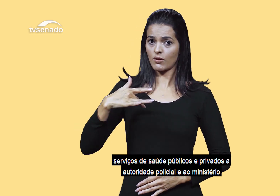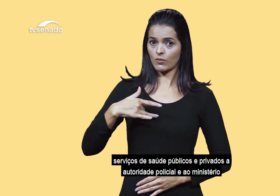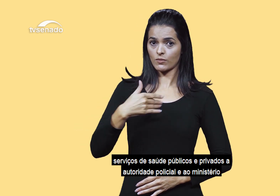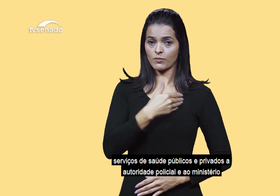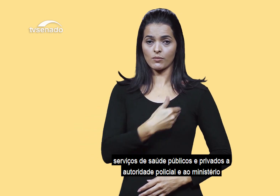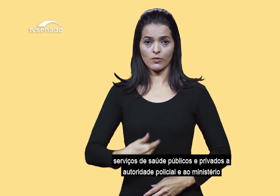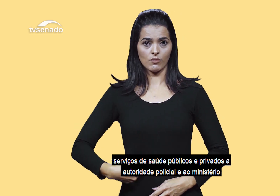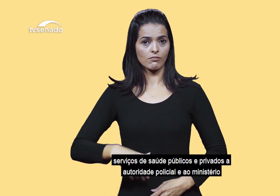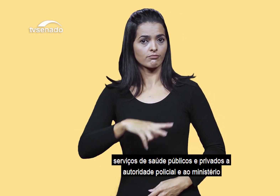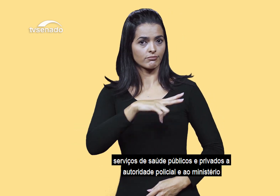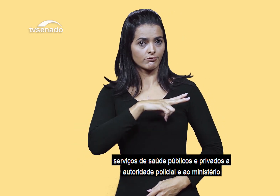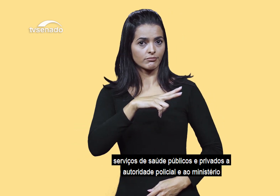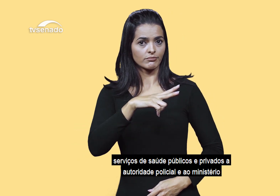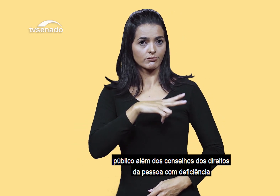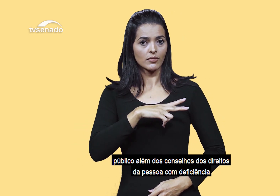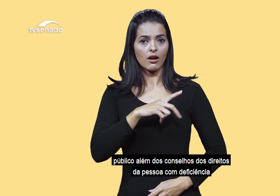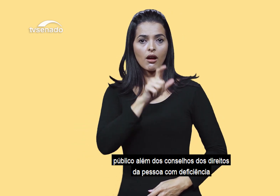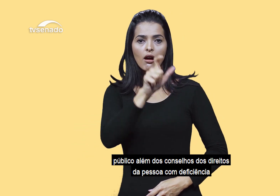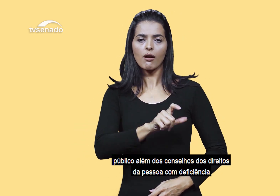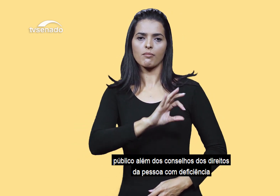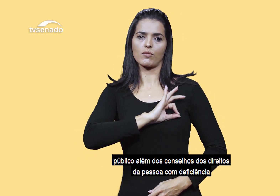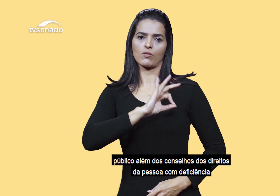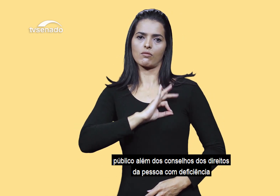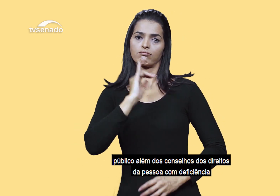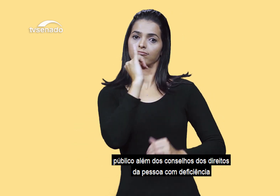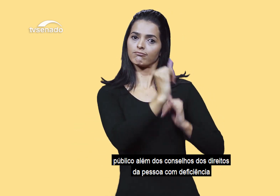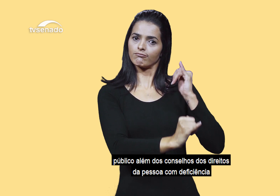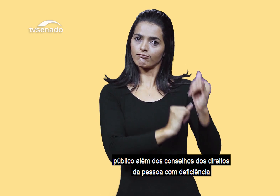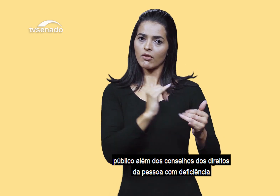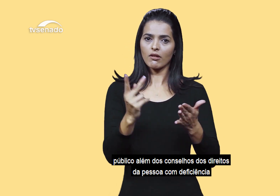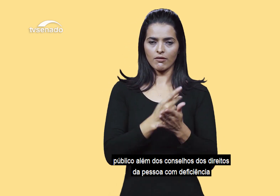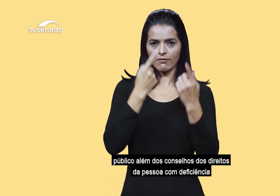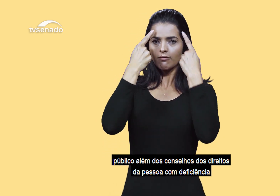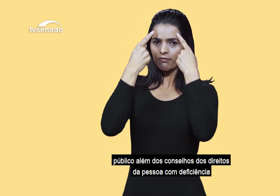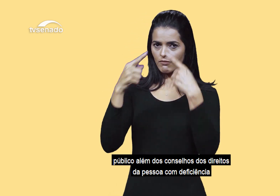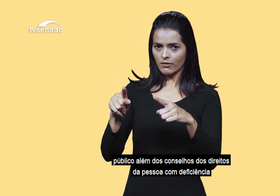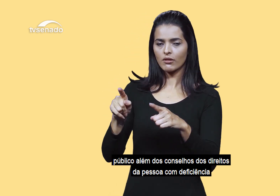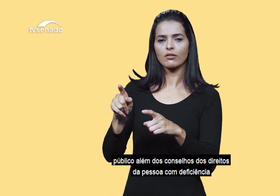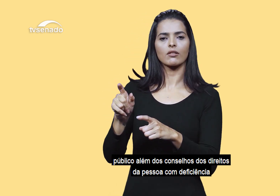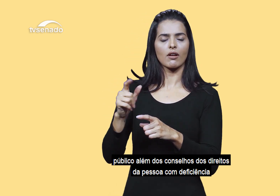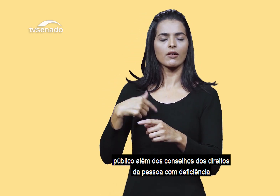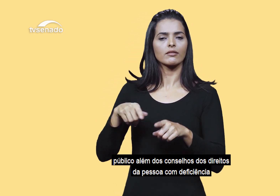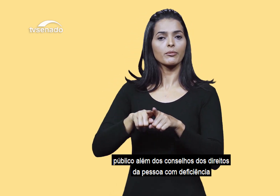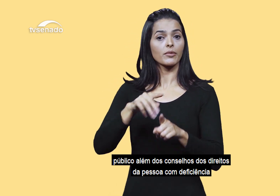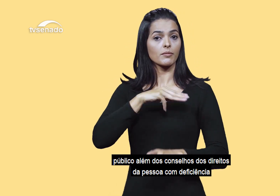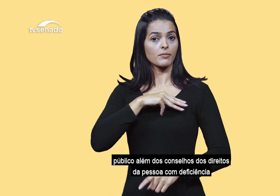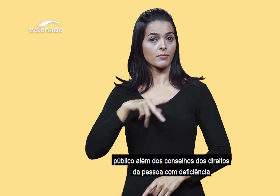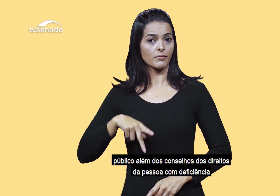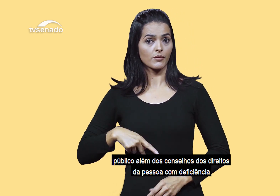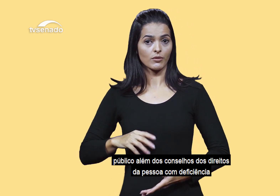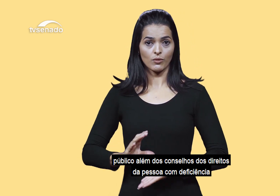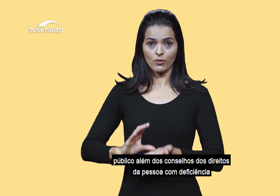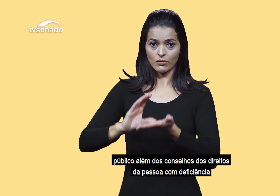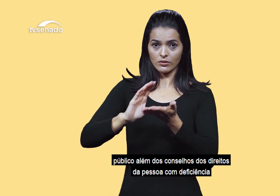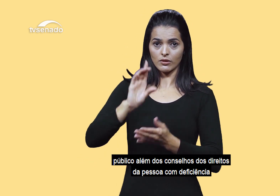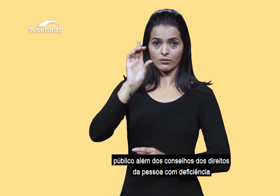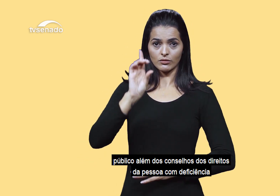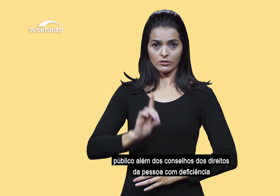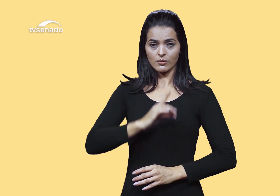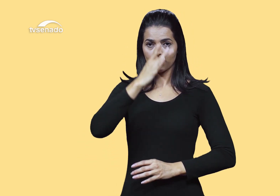autoridade policial e ao Ministério Público, além dos Conselhos dos Direitos da Pessoa com Deficiência.